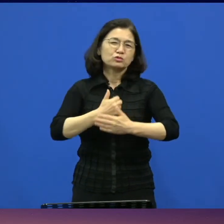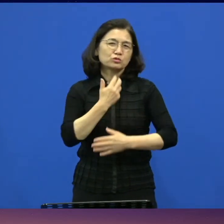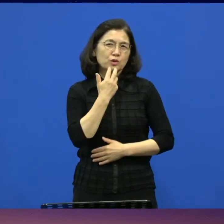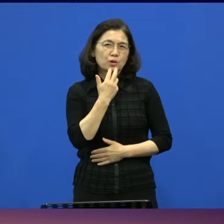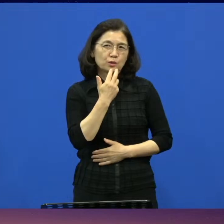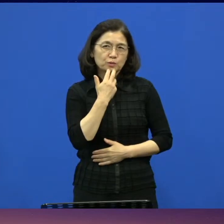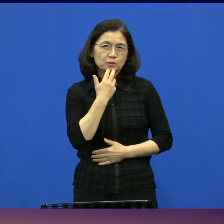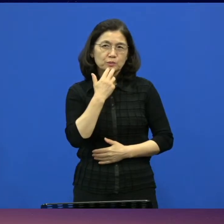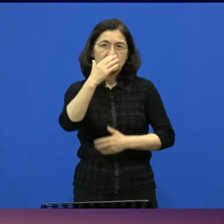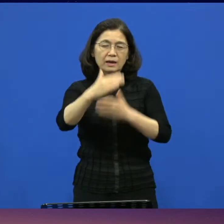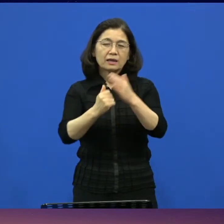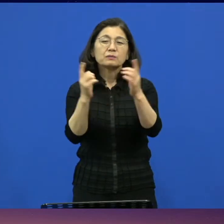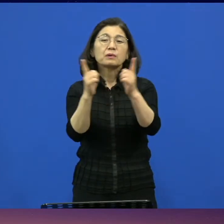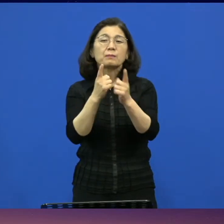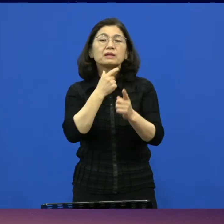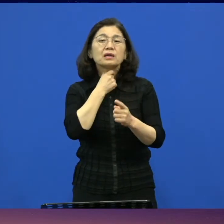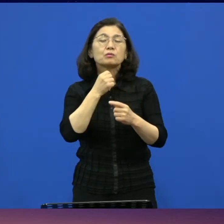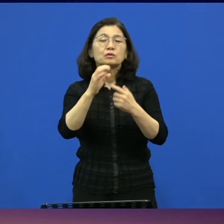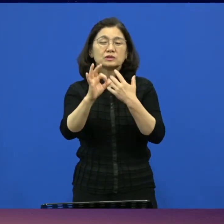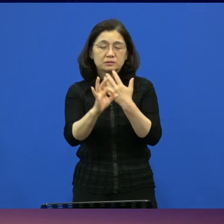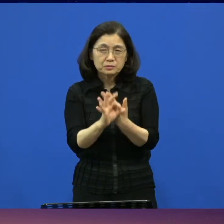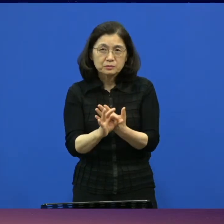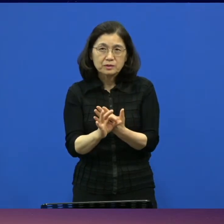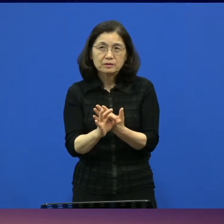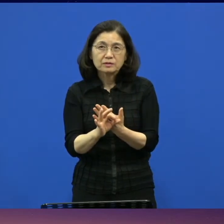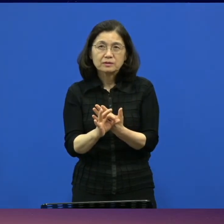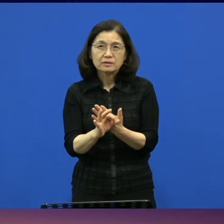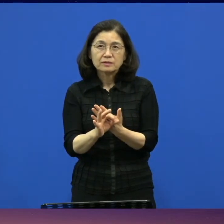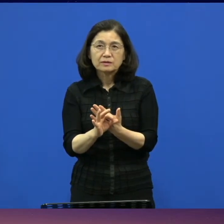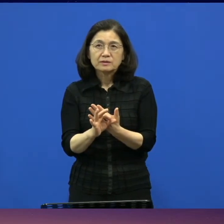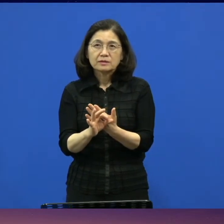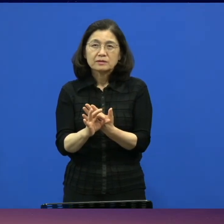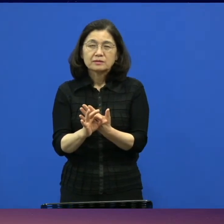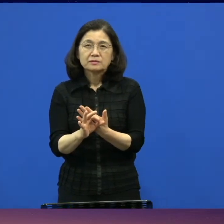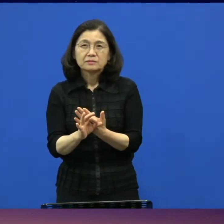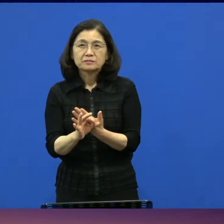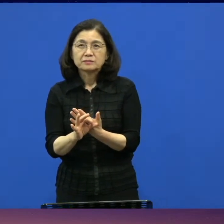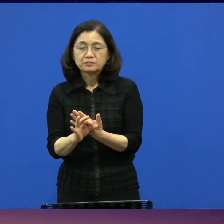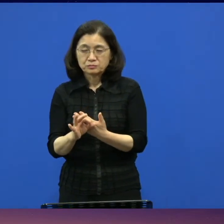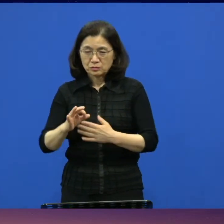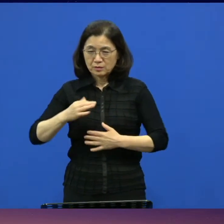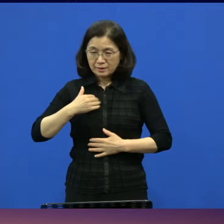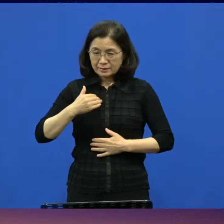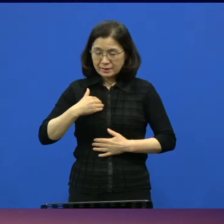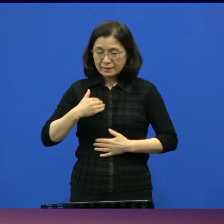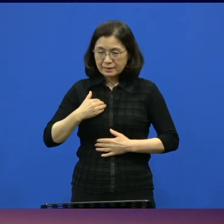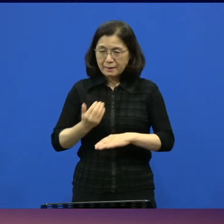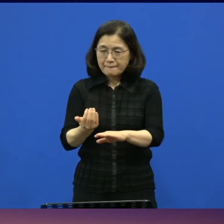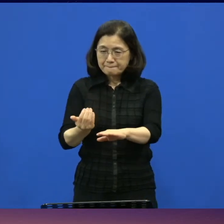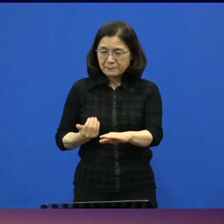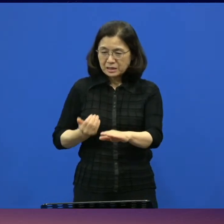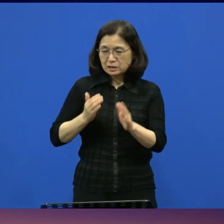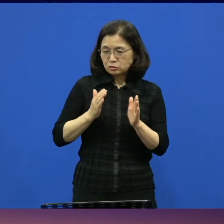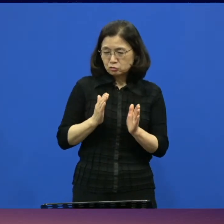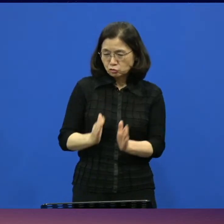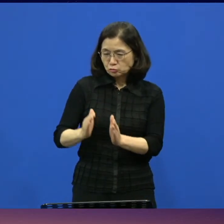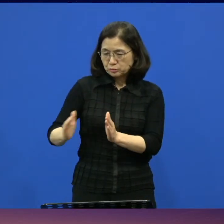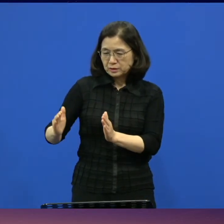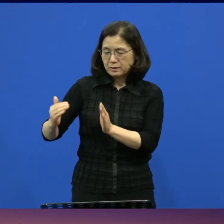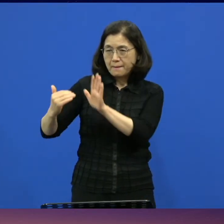하나님을 만나려고 하면 하나님과 우리가 만날 수 있는 길이 열려져 있어야 된다는 거죠. 그게 막혀 있으면 안 된다는